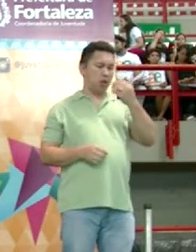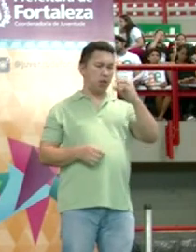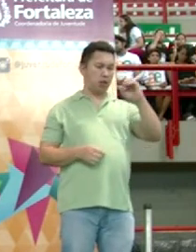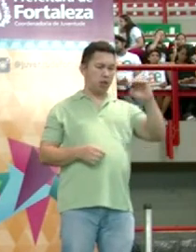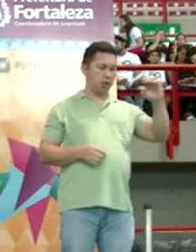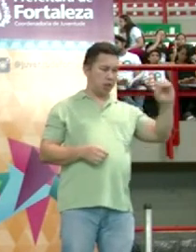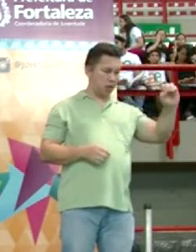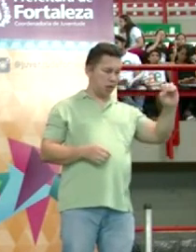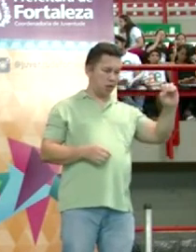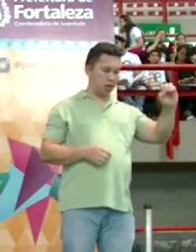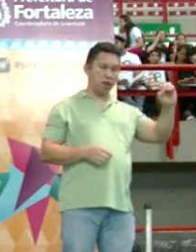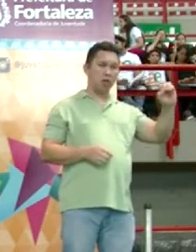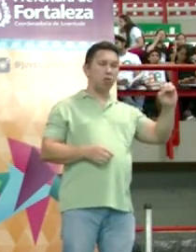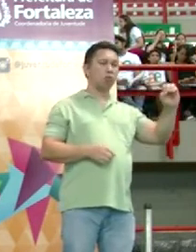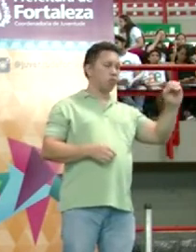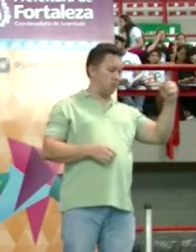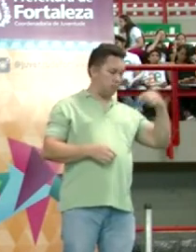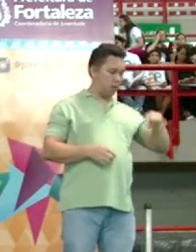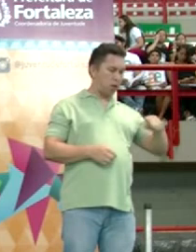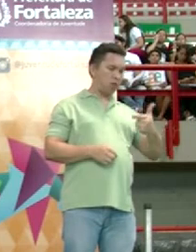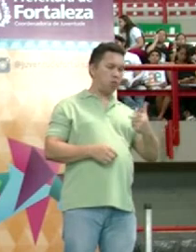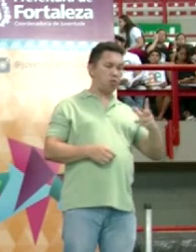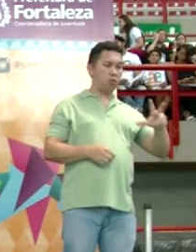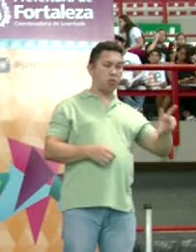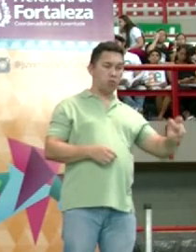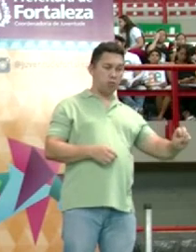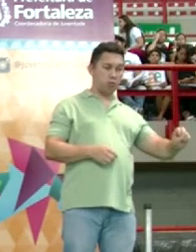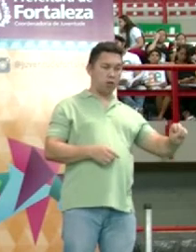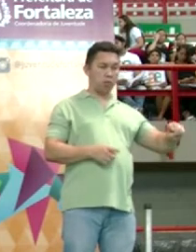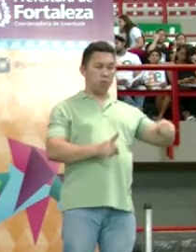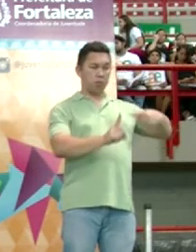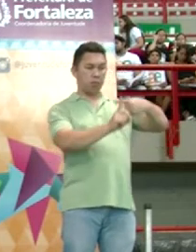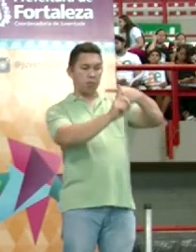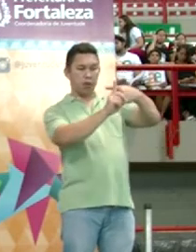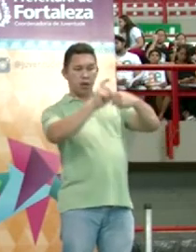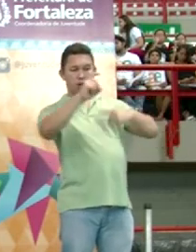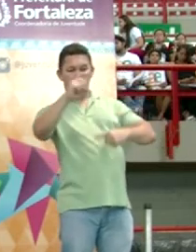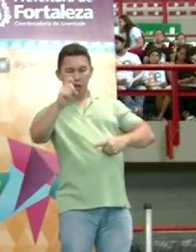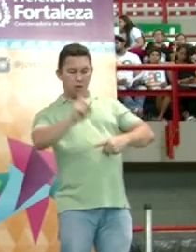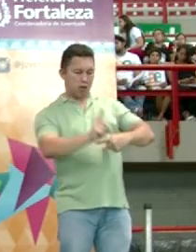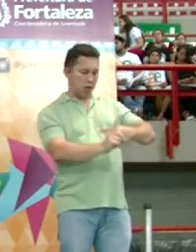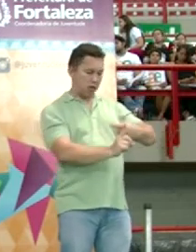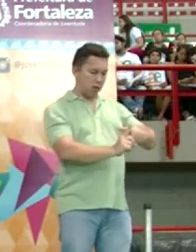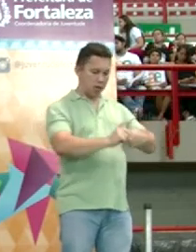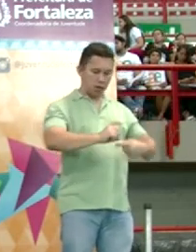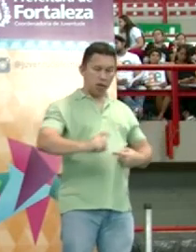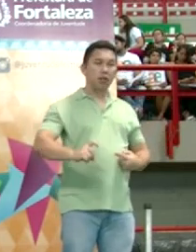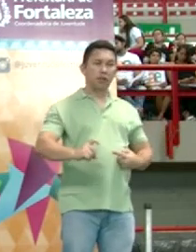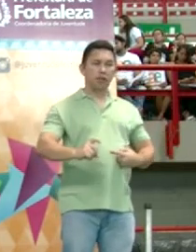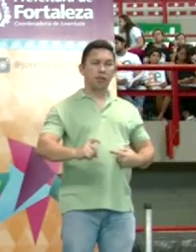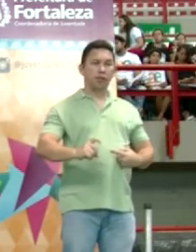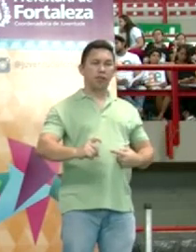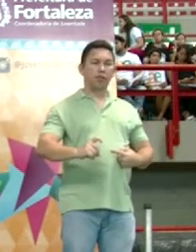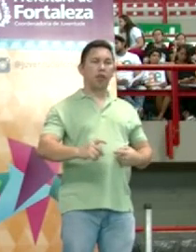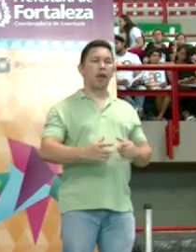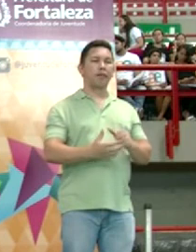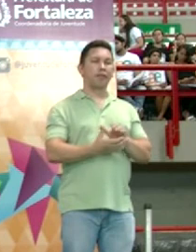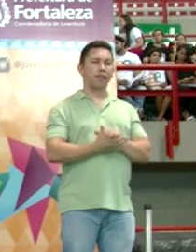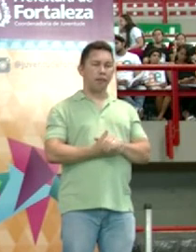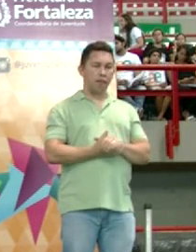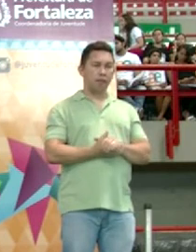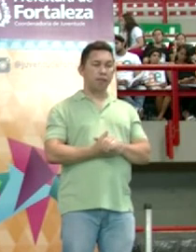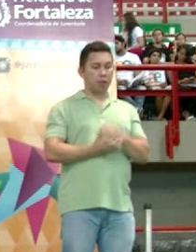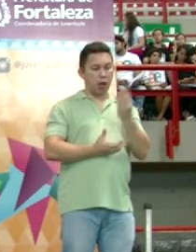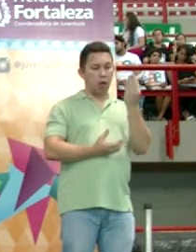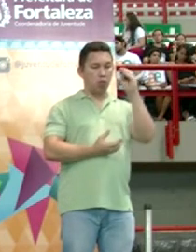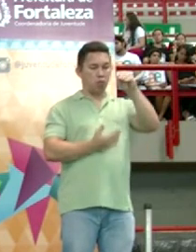100 para 250. Agora ficou 100 mais X, que é o